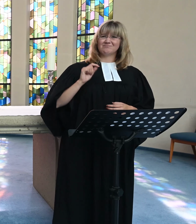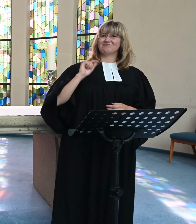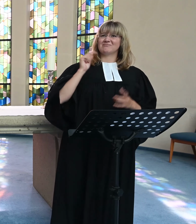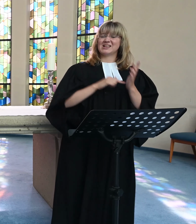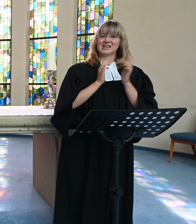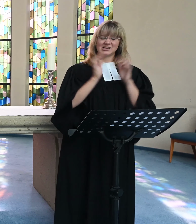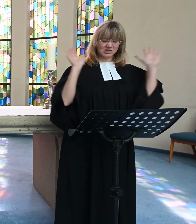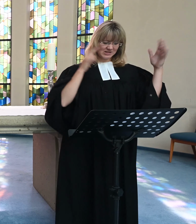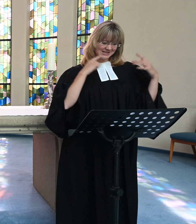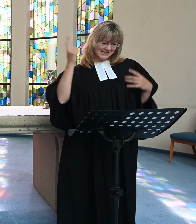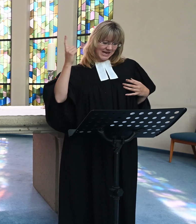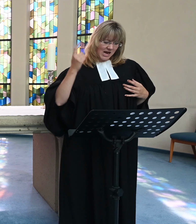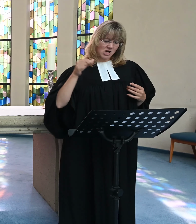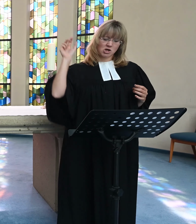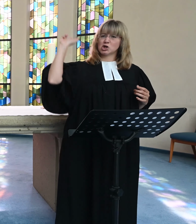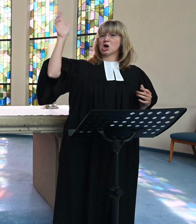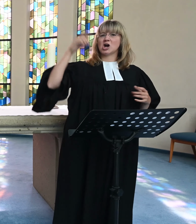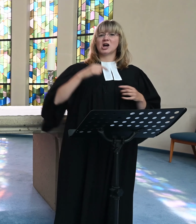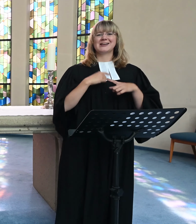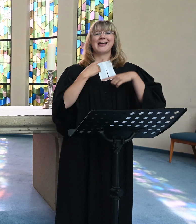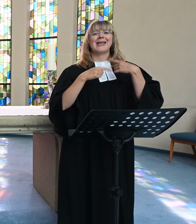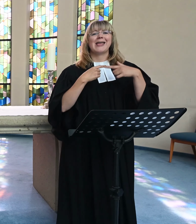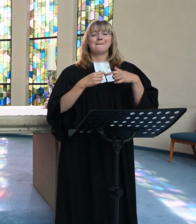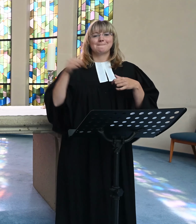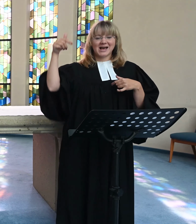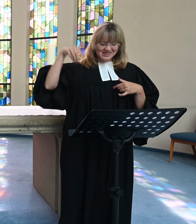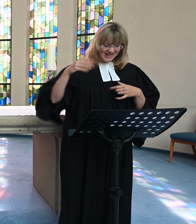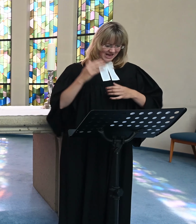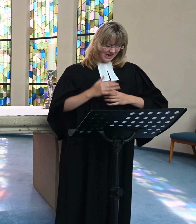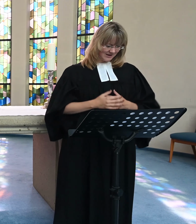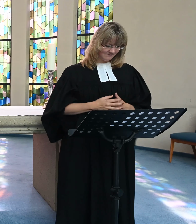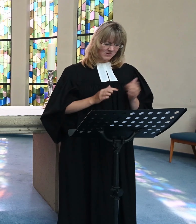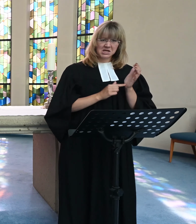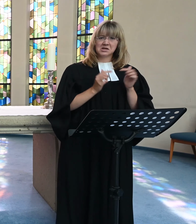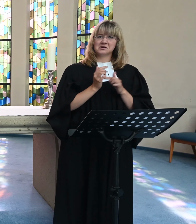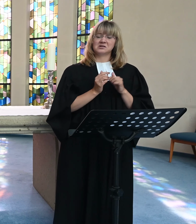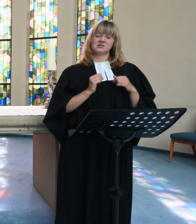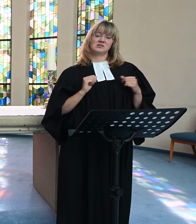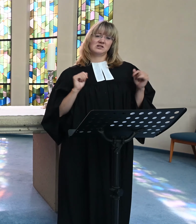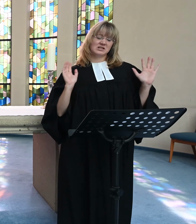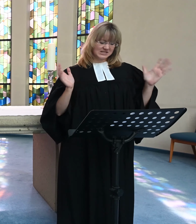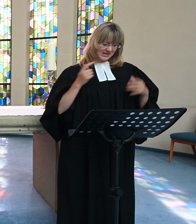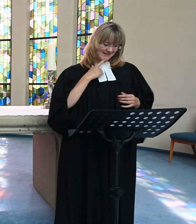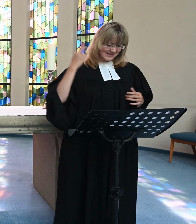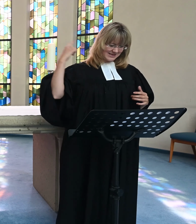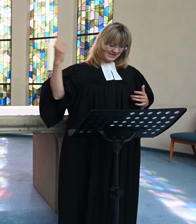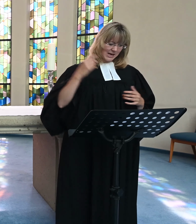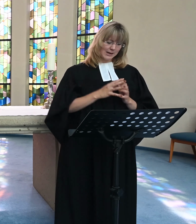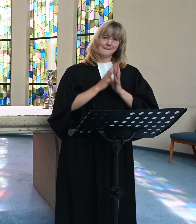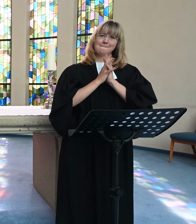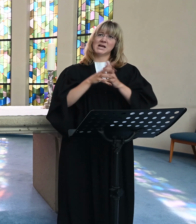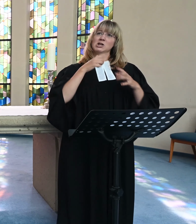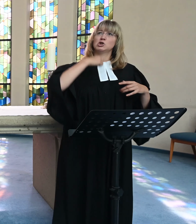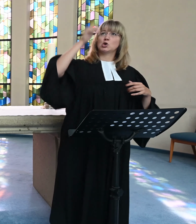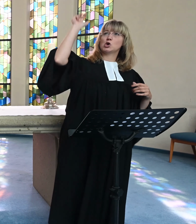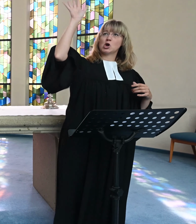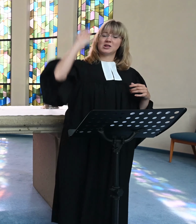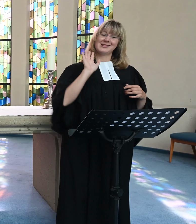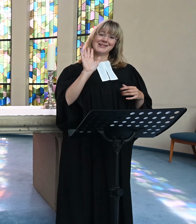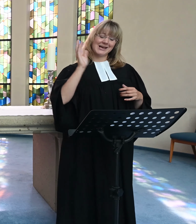ist. Und dein Vater, der auch das Verborgene sieht, wird dich dafür belohnen.